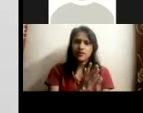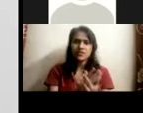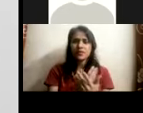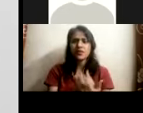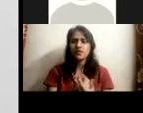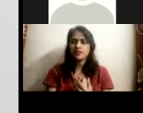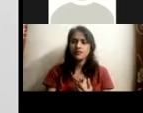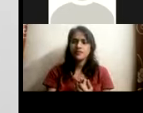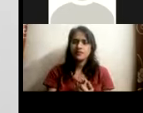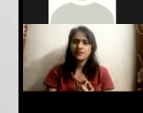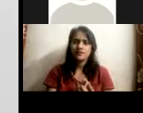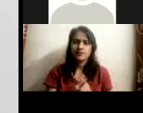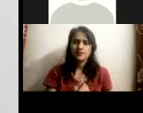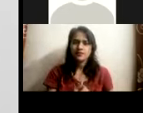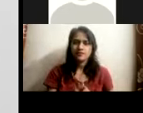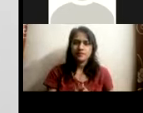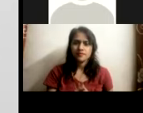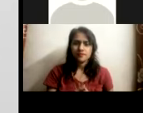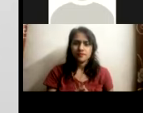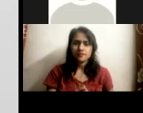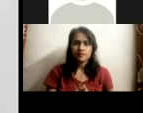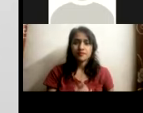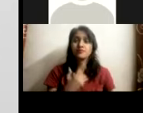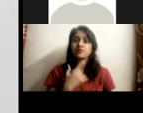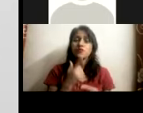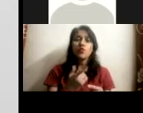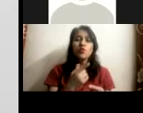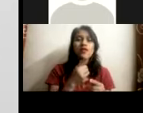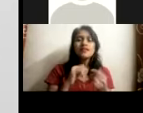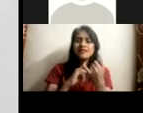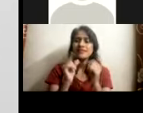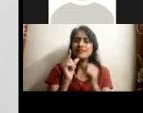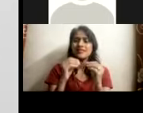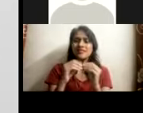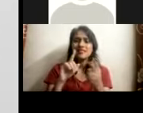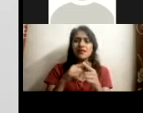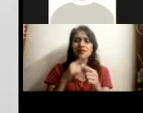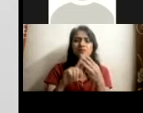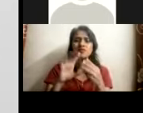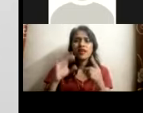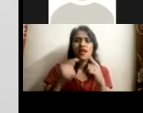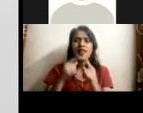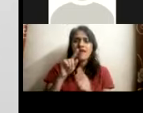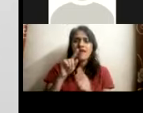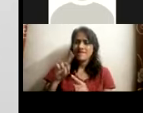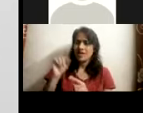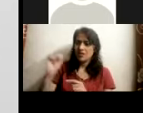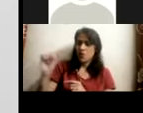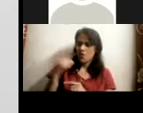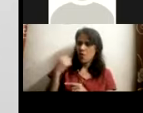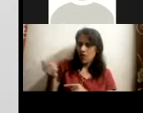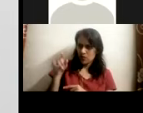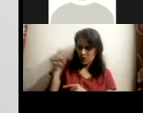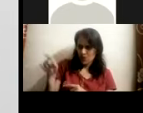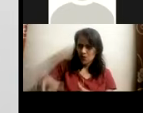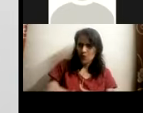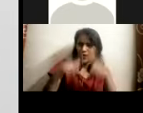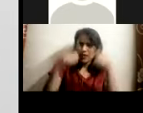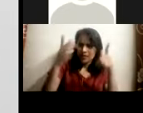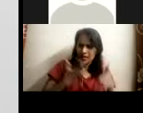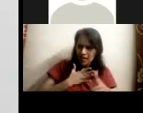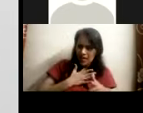सच है. On the other hand, subjectivist या interpretivist school कहता है कि वो जो ट्री है वो आपके लिए एक ट्री है which grows in the soil, which